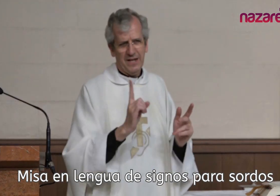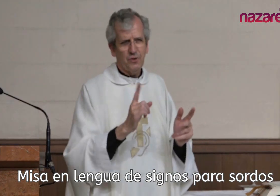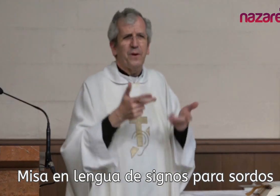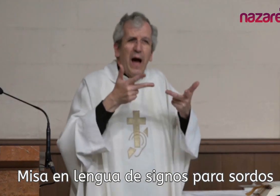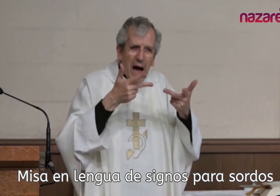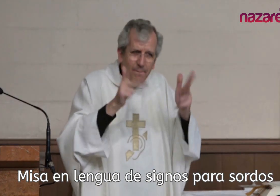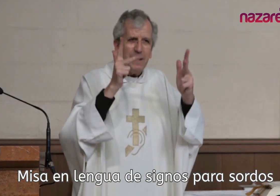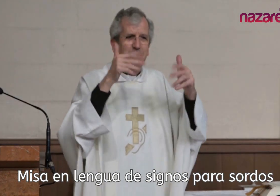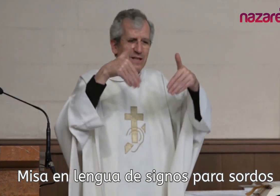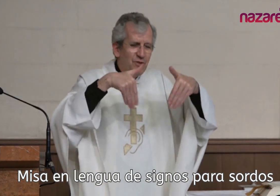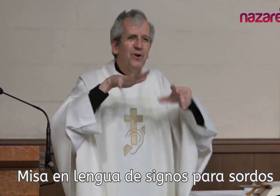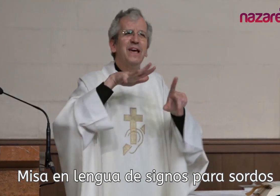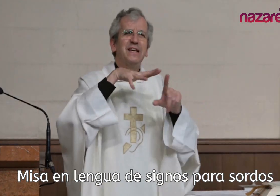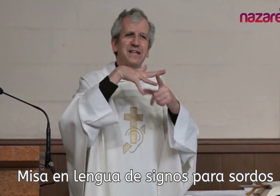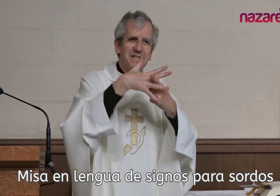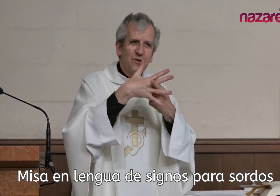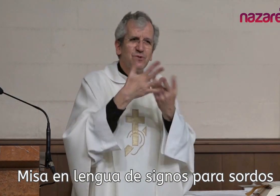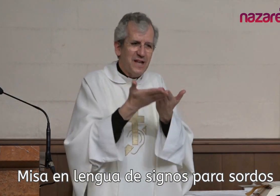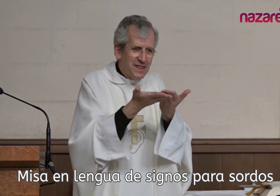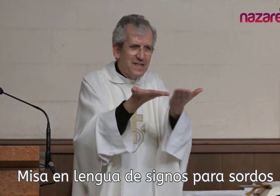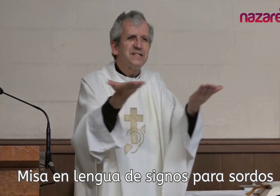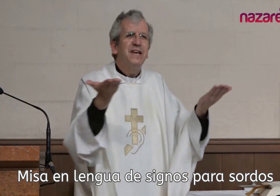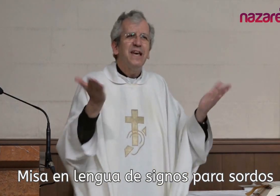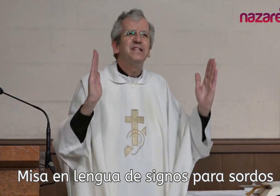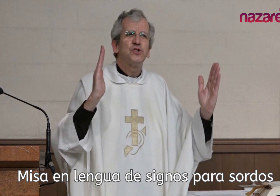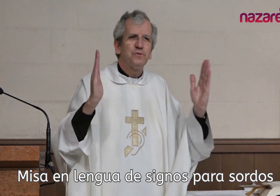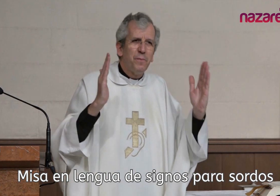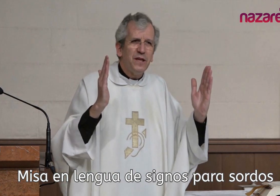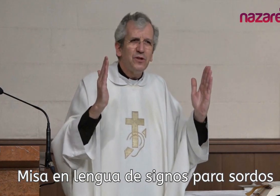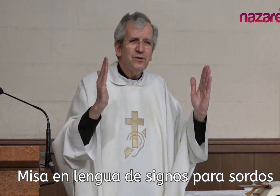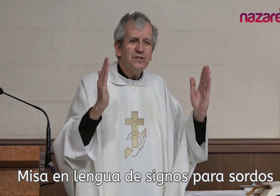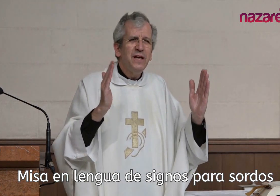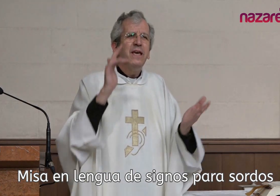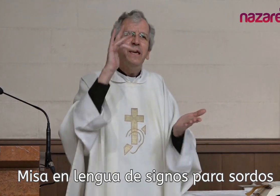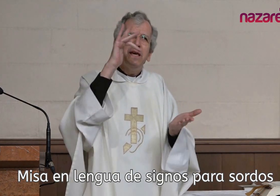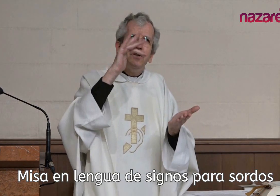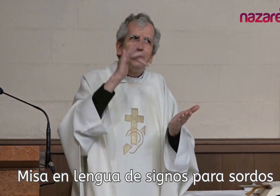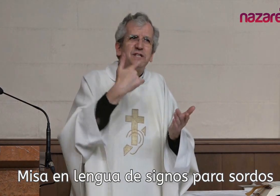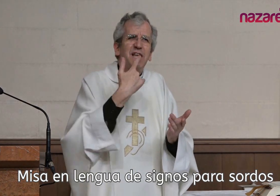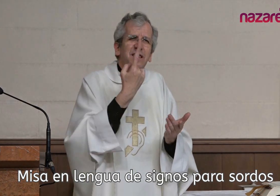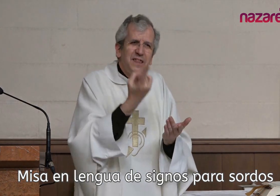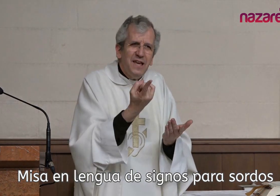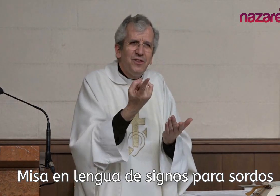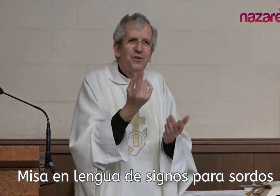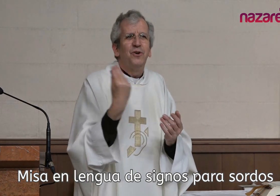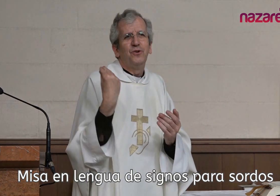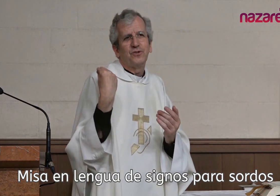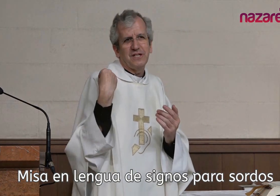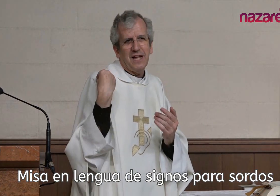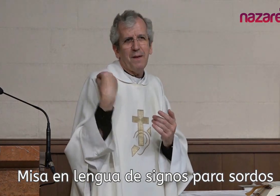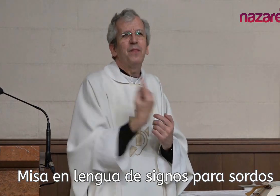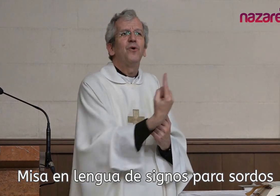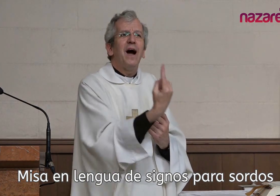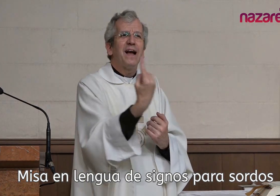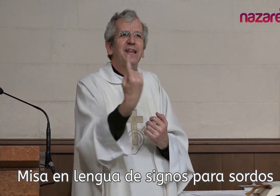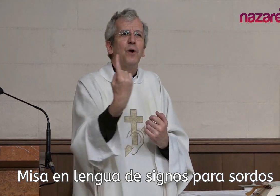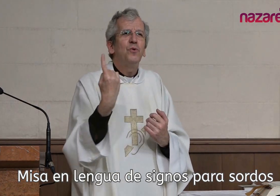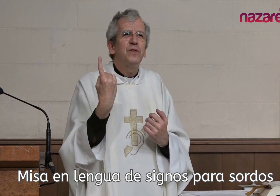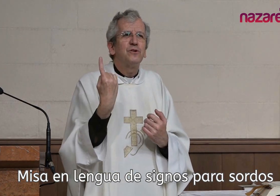querido, pero ha permitido esas circunstancias en esos momentos, nos está diciendo, nos está llamando a cada uno de